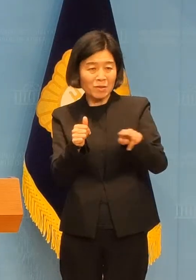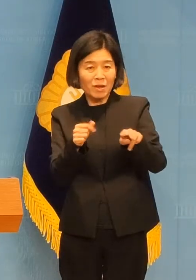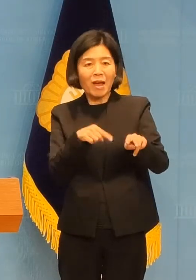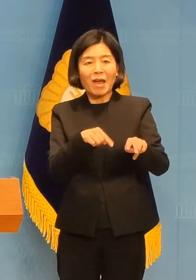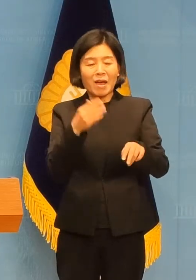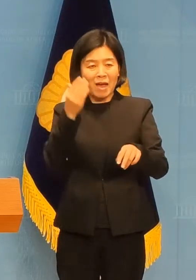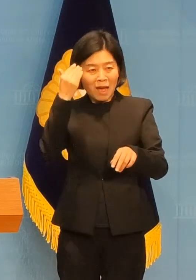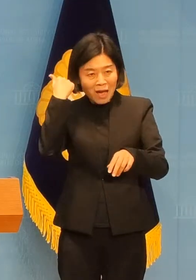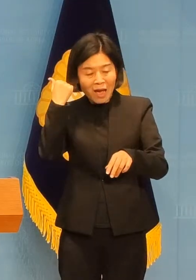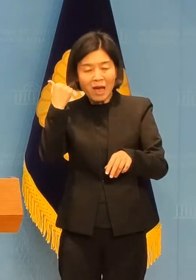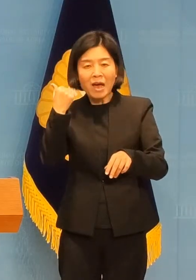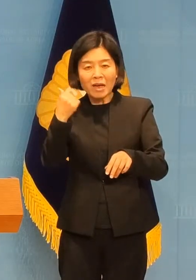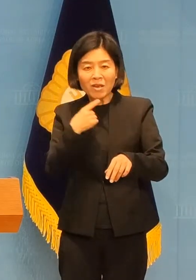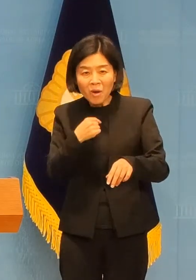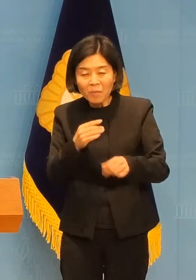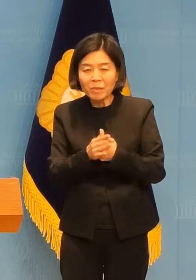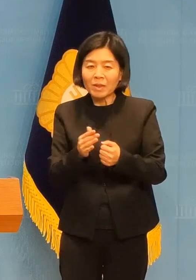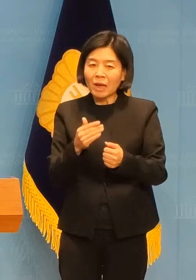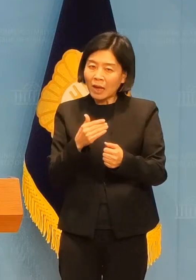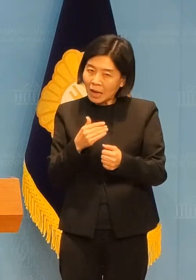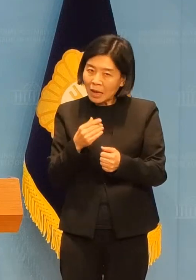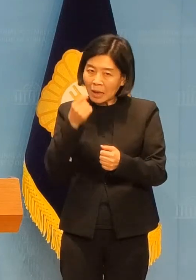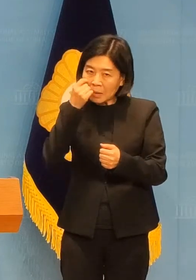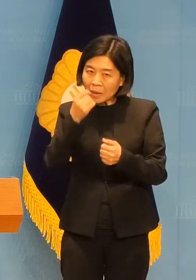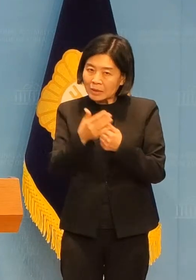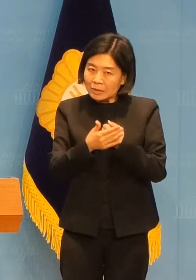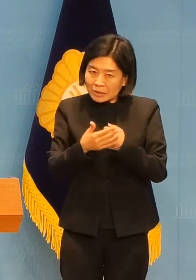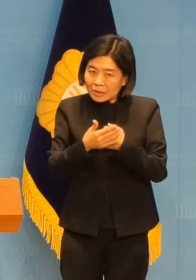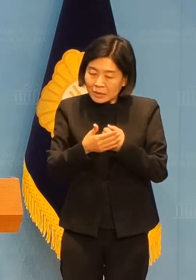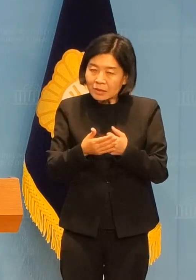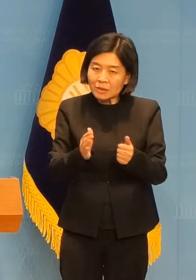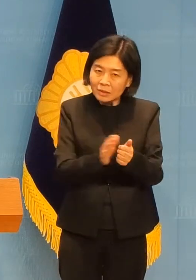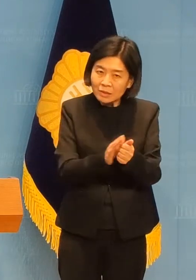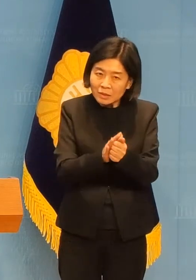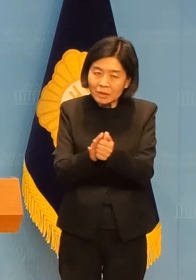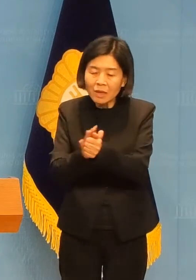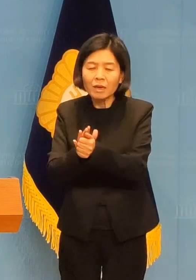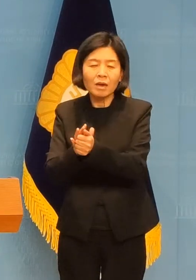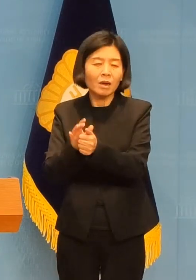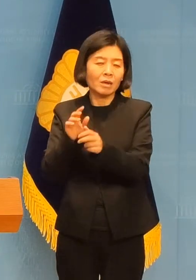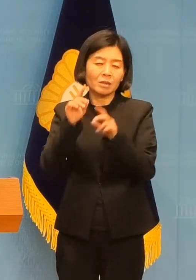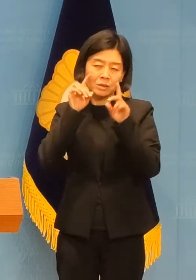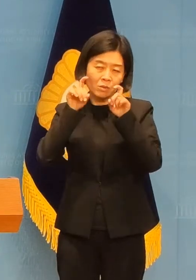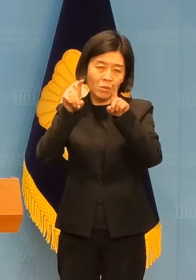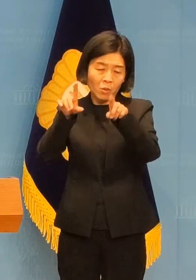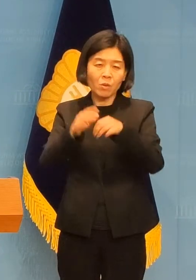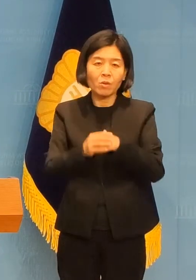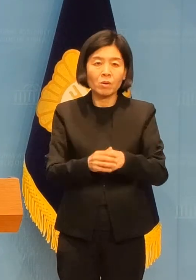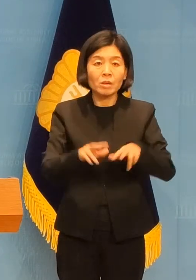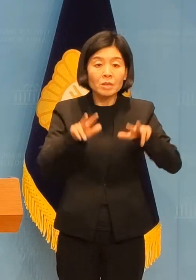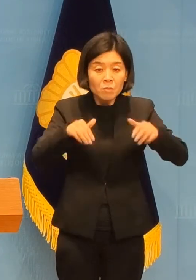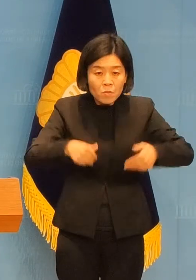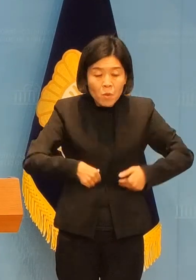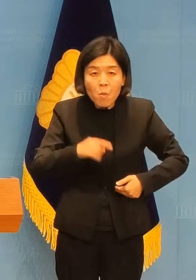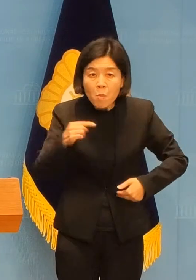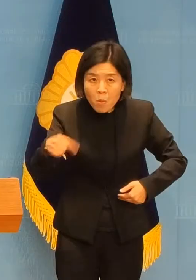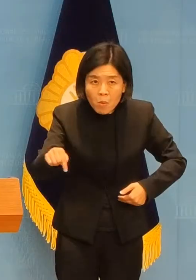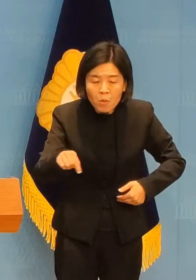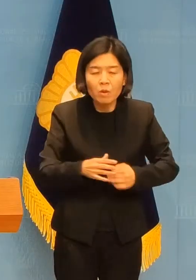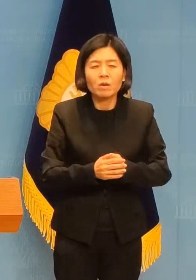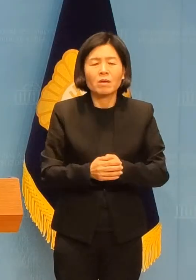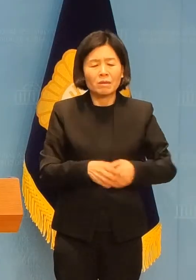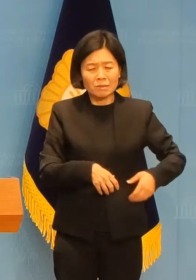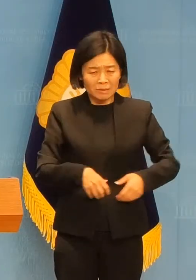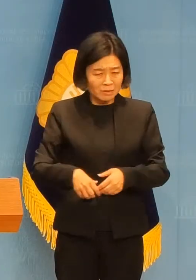국민적 의문을 더는 외면할 수 없습니다. 지금 필요한 것은 한치의 주저함도 없는